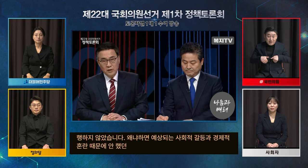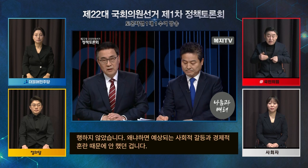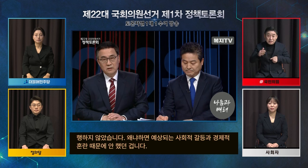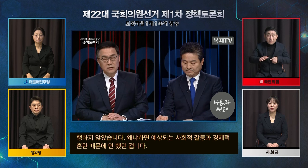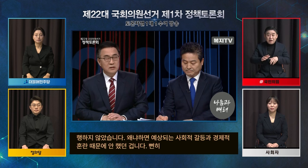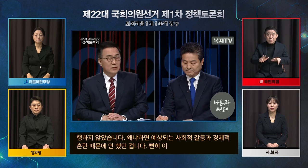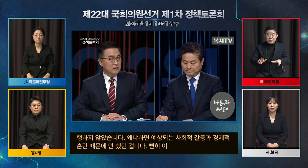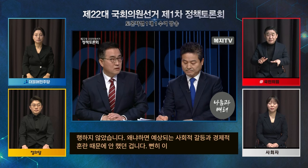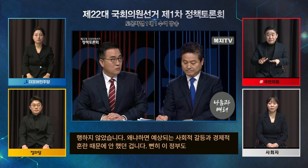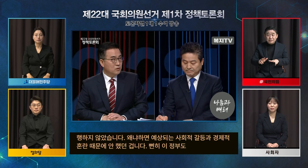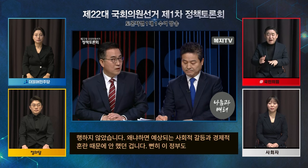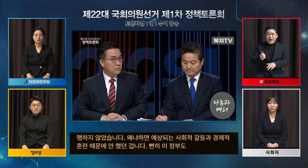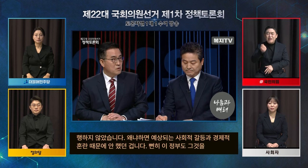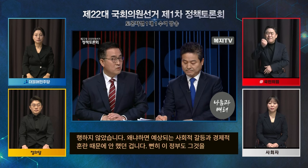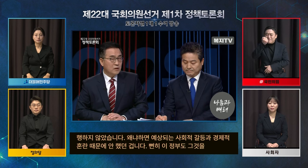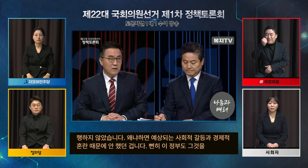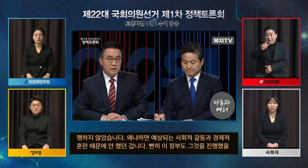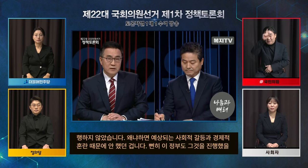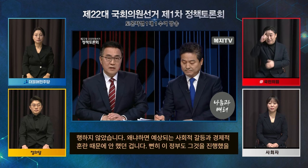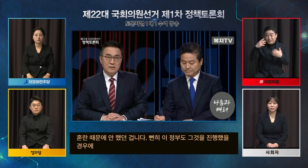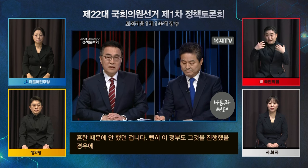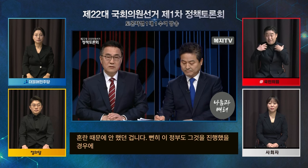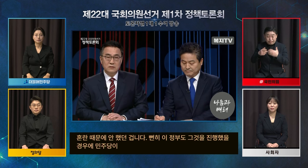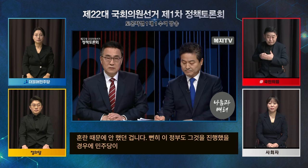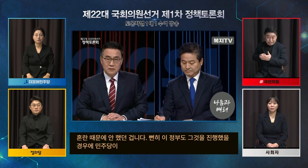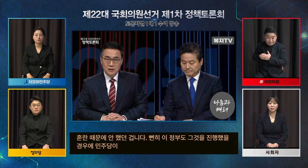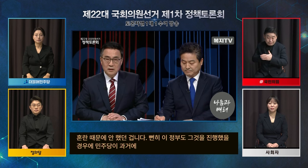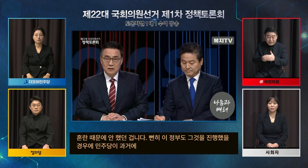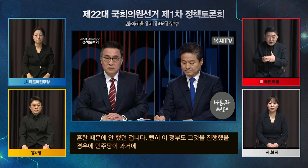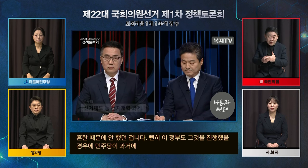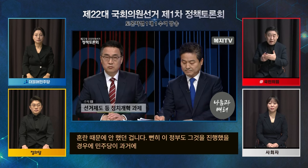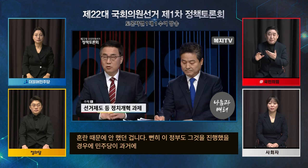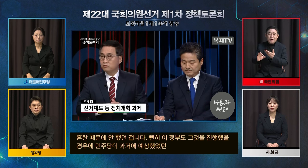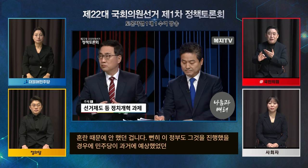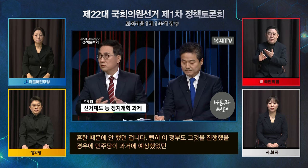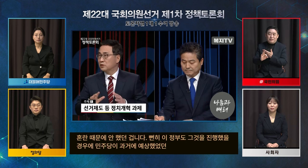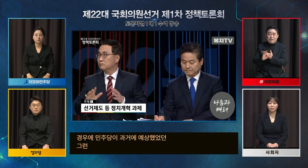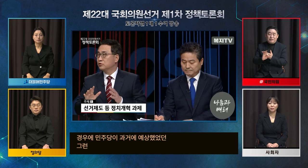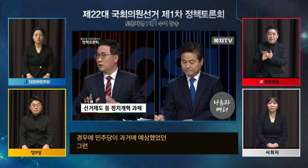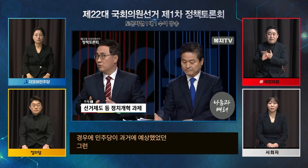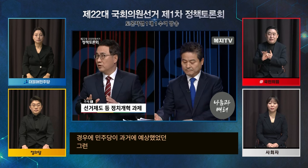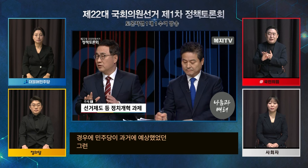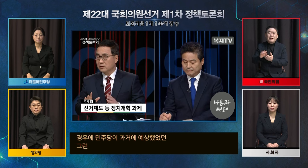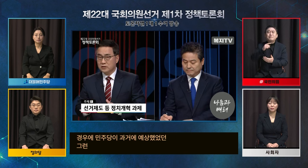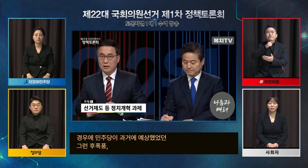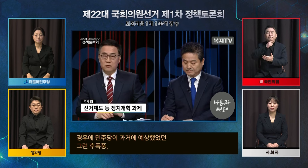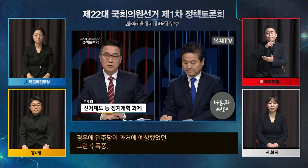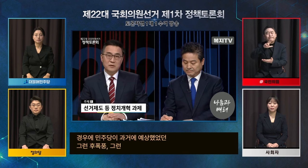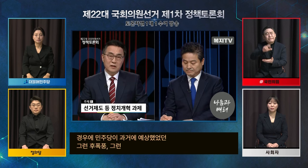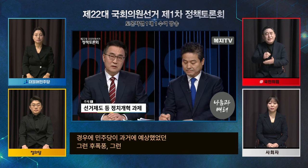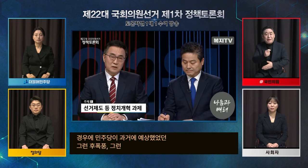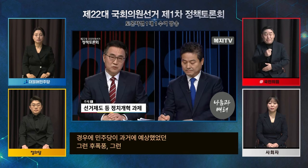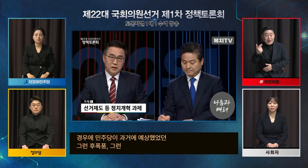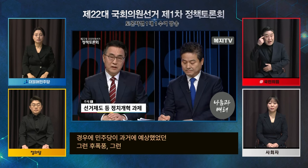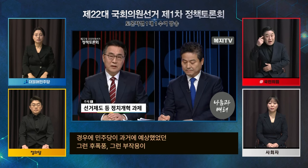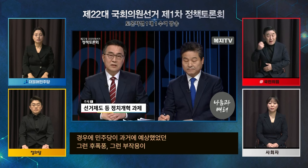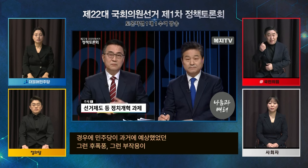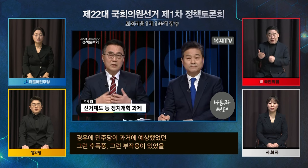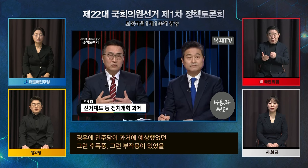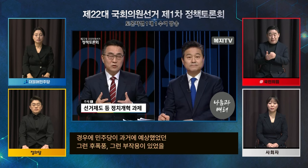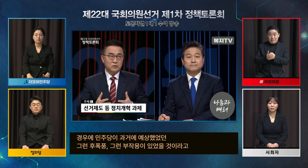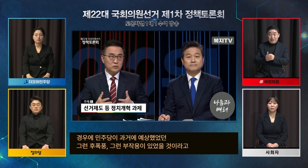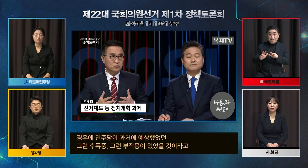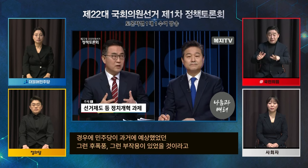정부도 그걸 진행했을 경우에 민주당이 과거에 예상했었던 그런 후폭풍, 그런 부작용이 있을 것이라고 짐작했기 때문에